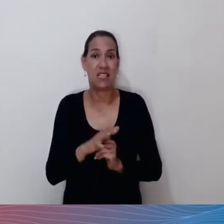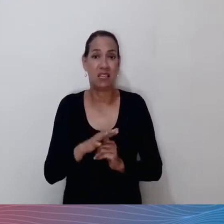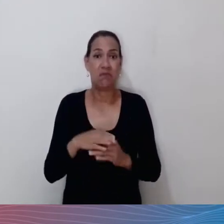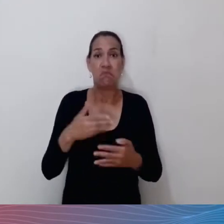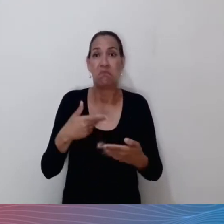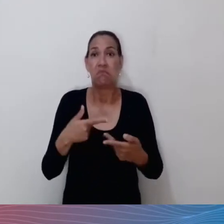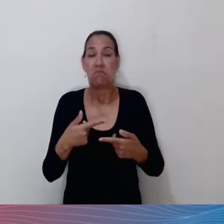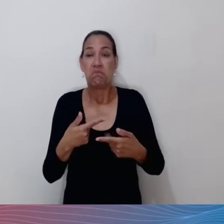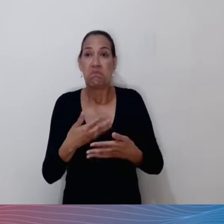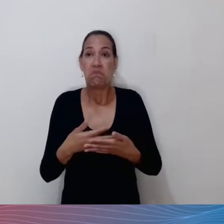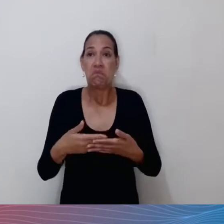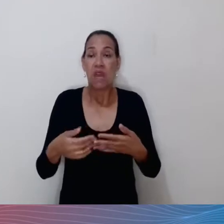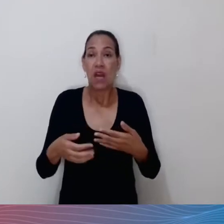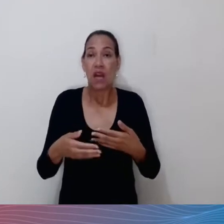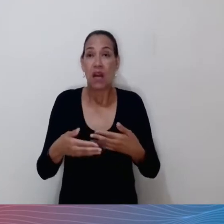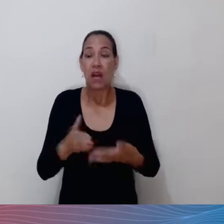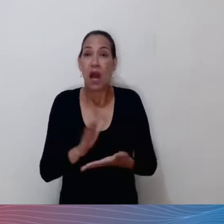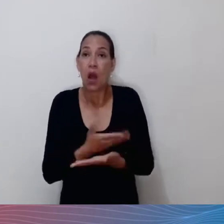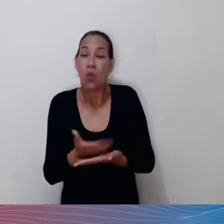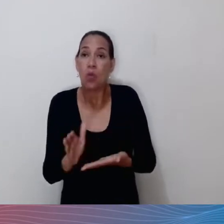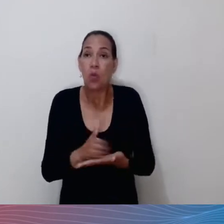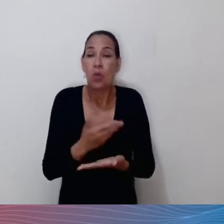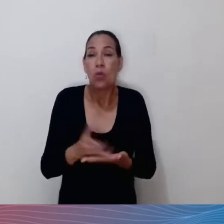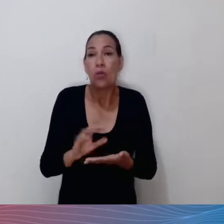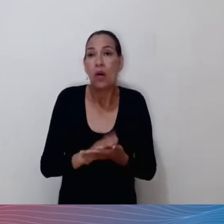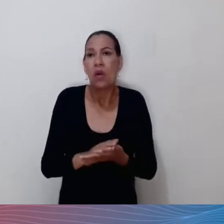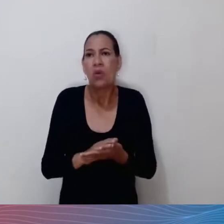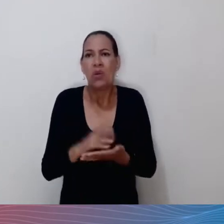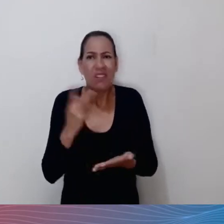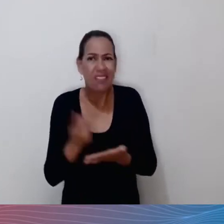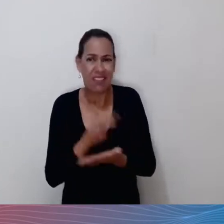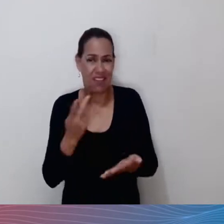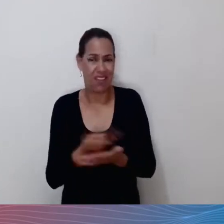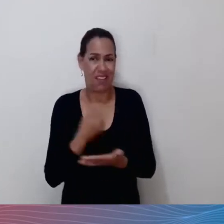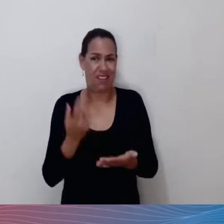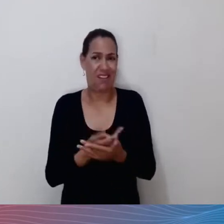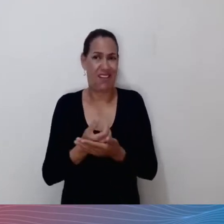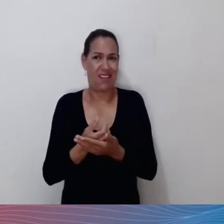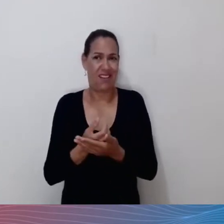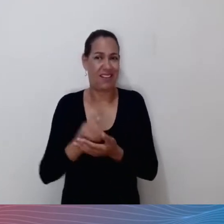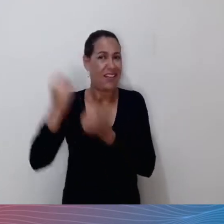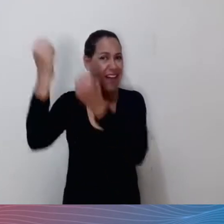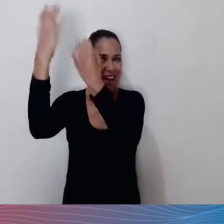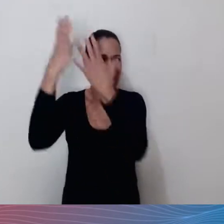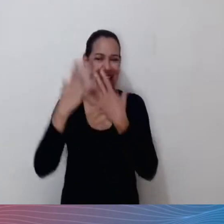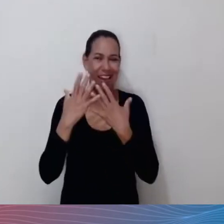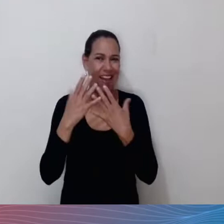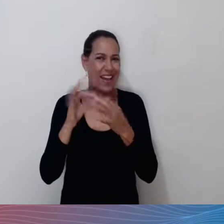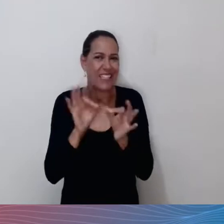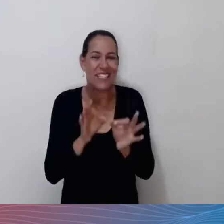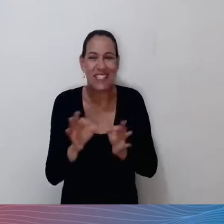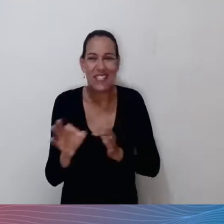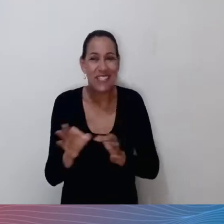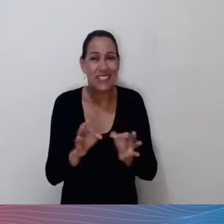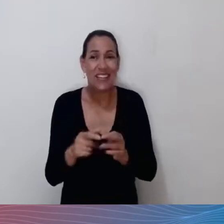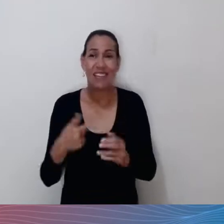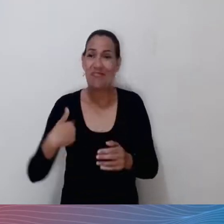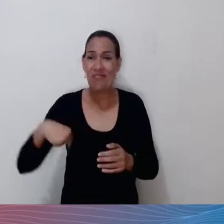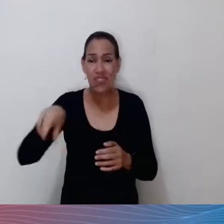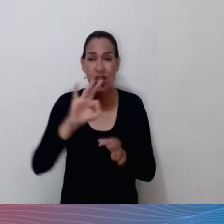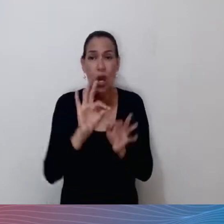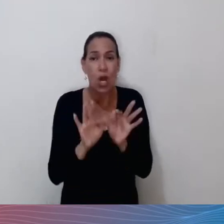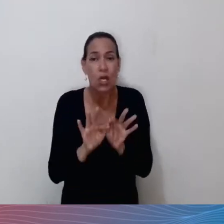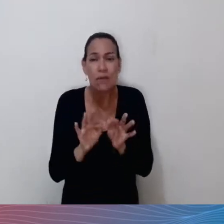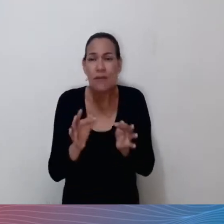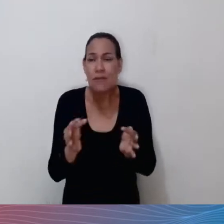acertar. Quanto a nós, irmãos, sejamos simples, obedientes à palavra. Vamos